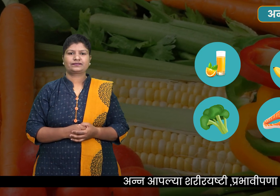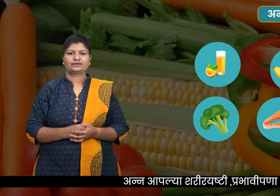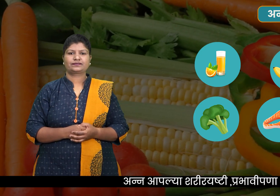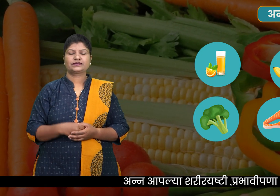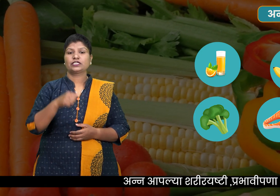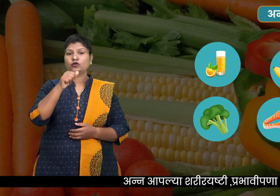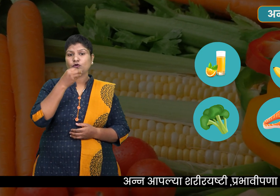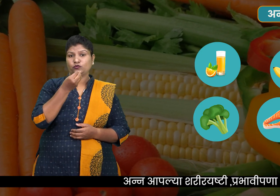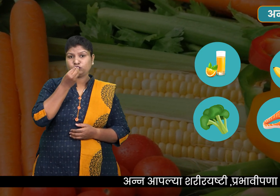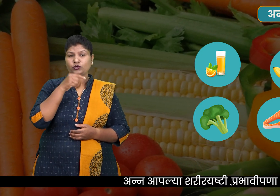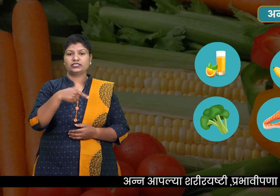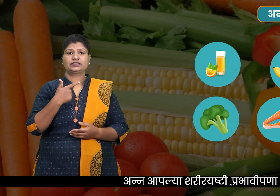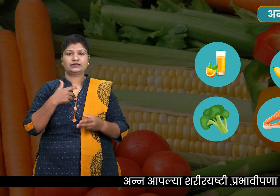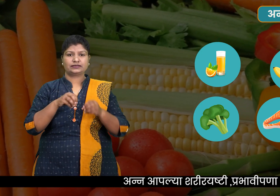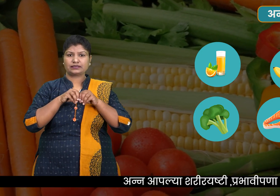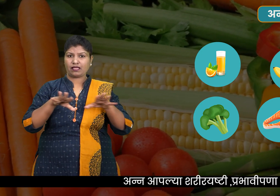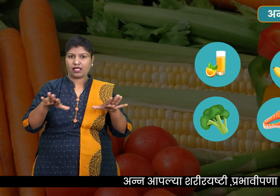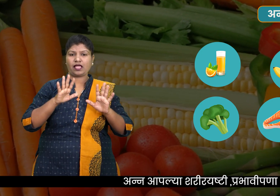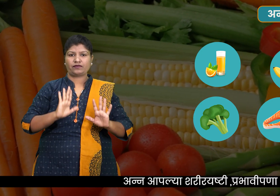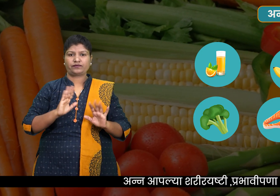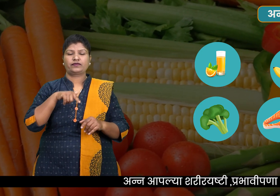अन्न आपल्या शरीरयष्टी, प्रभावीपणा